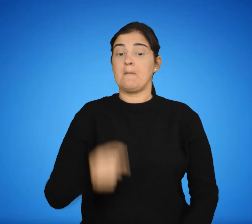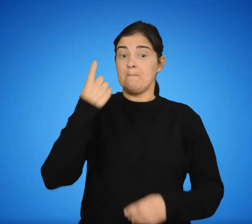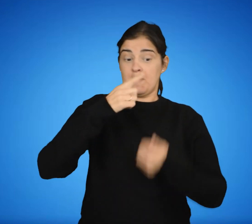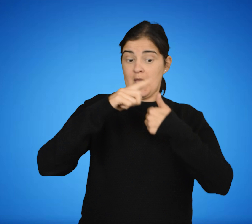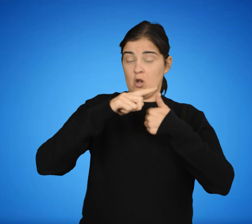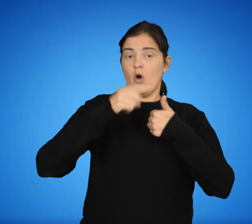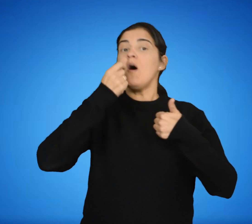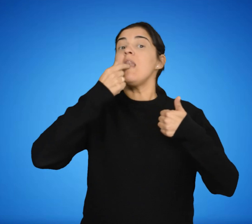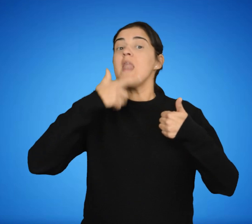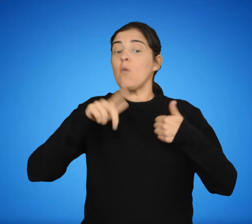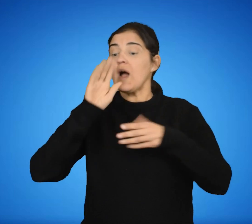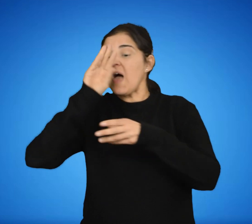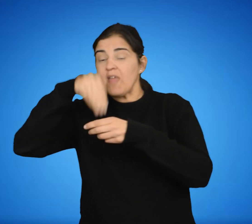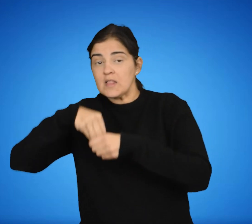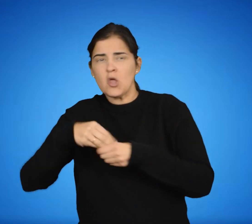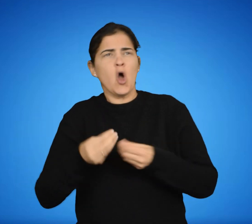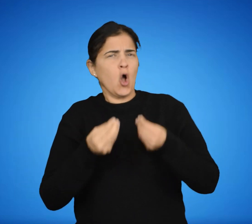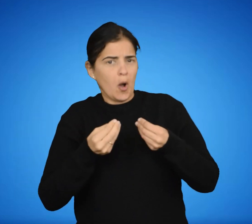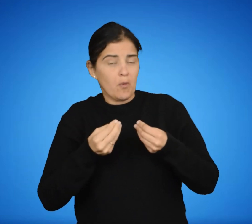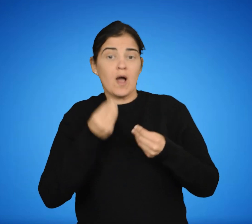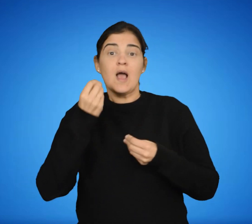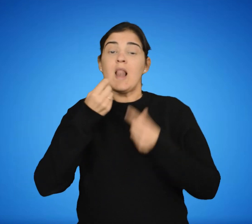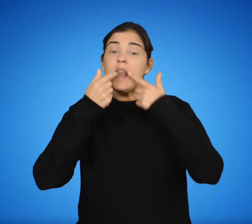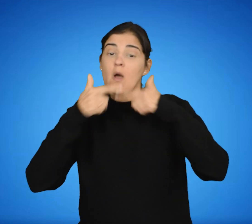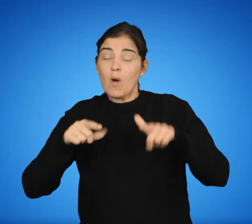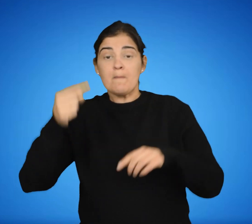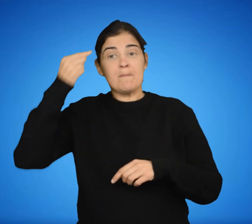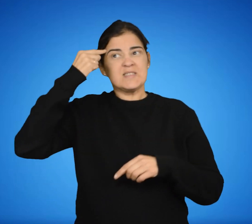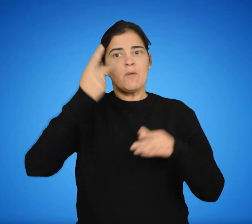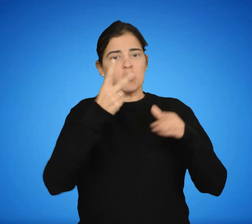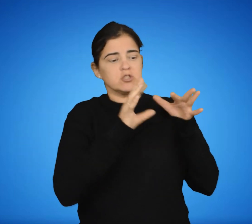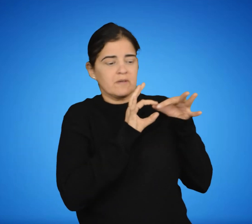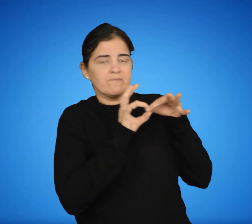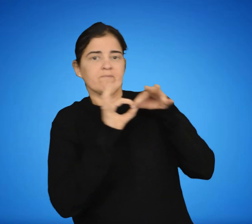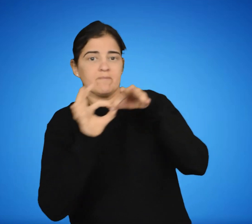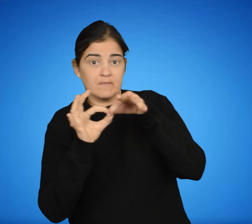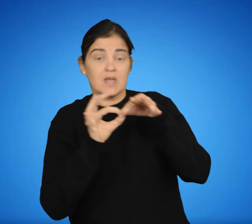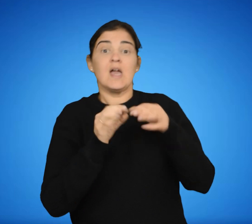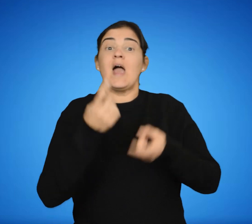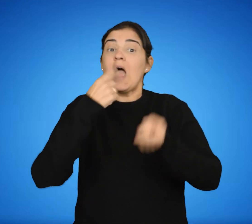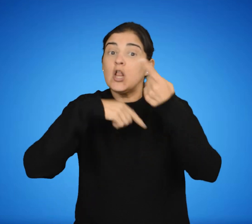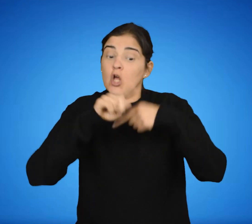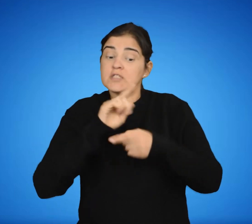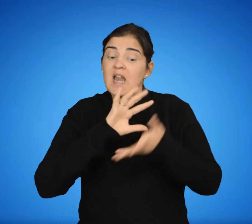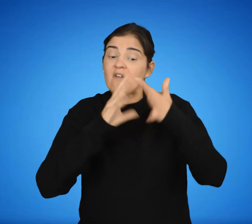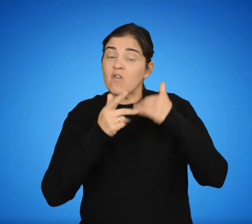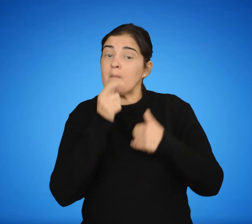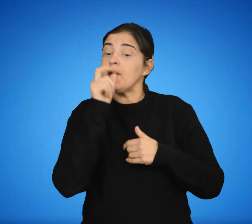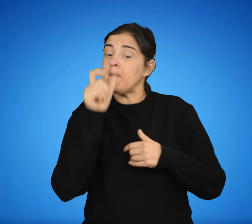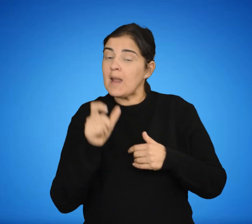Primero, el lenguaje. ¿Cómo es esto? El lenguaje y el pensamiento están unidos. Entonces la manera y términos como